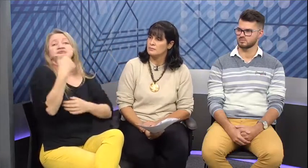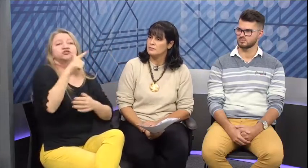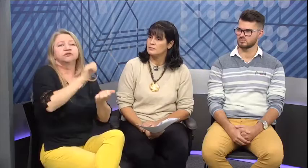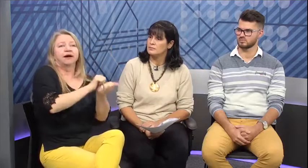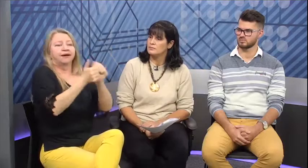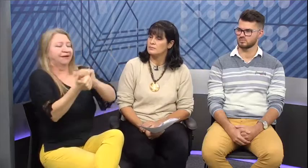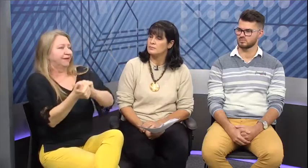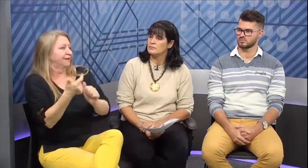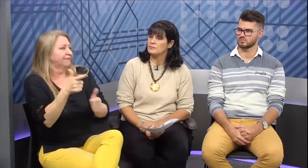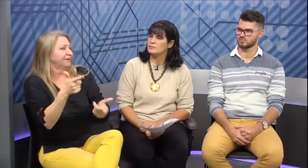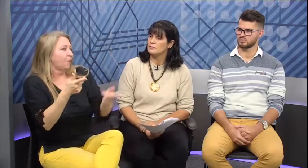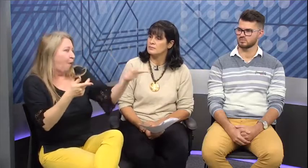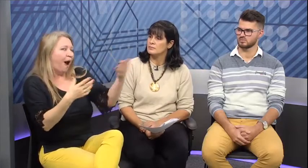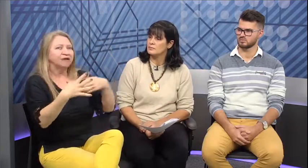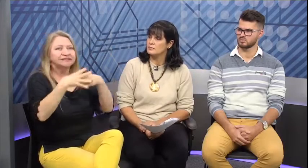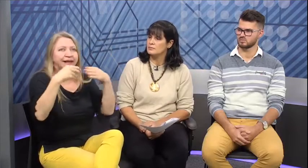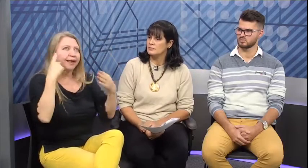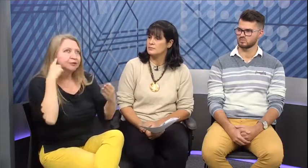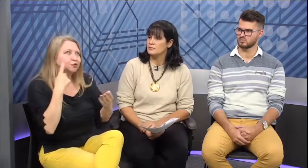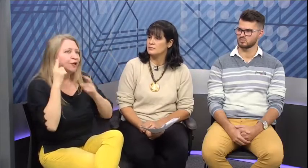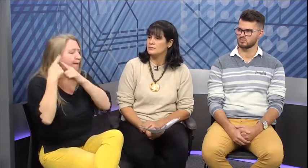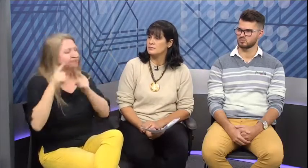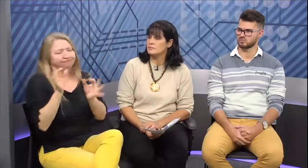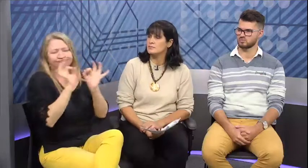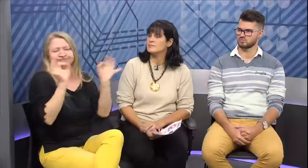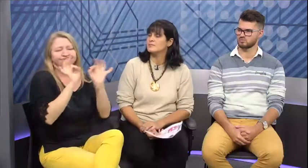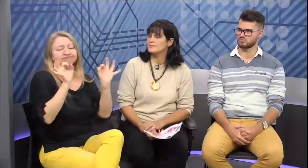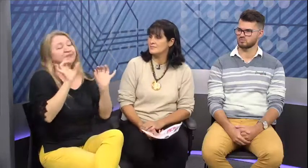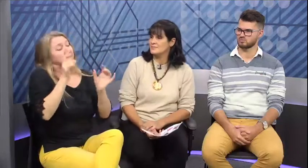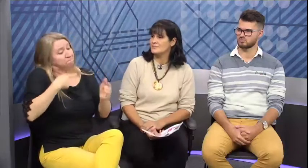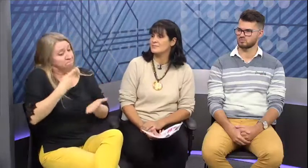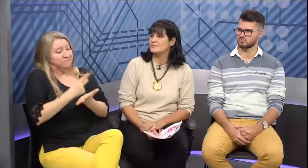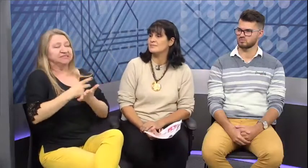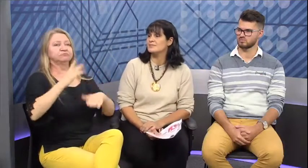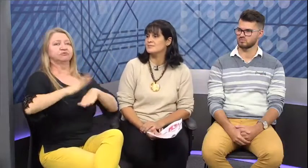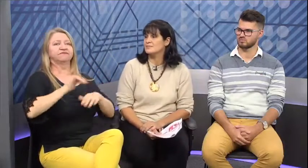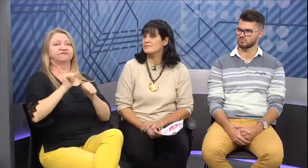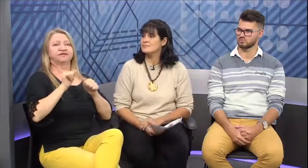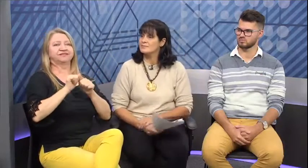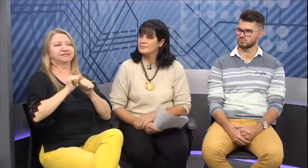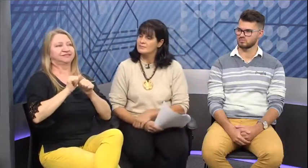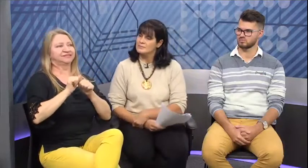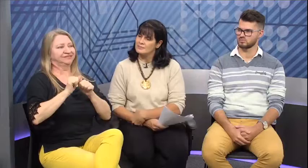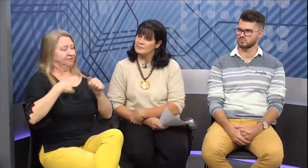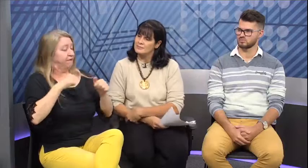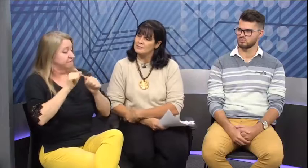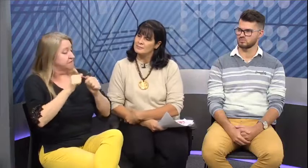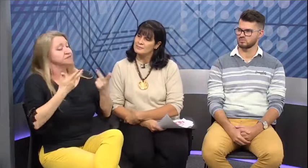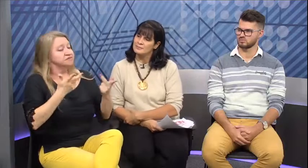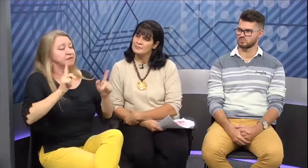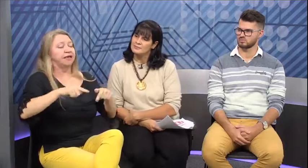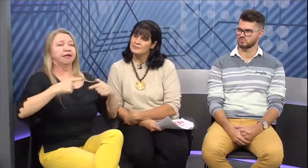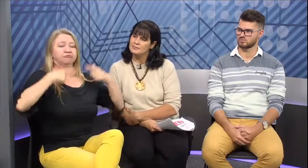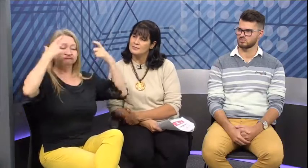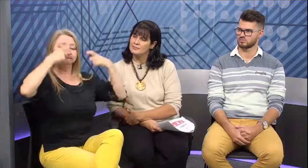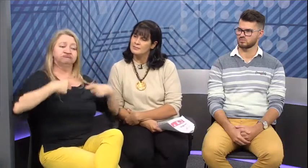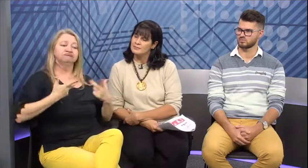corporais, naquela época, quando não haviam ainda algumas adaptações como essas que já existem. Então, assim que eu fazia no contar